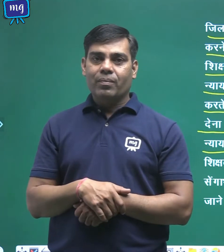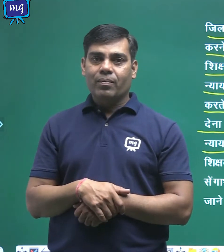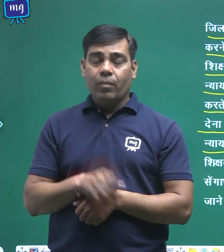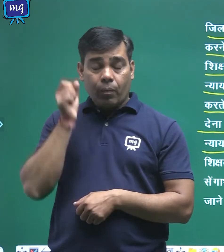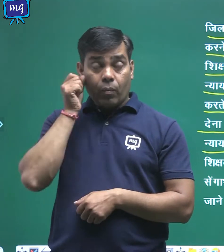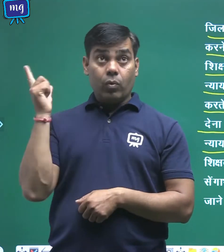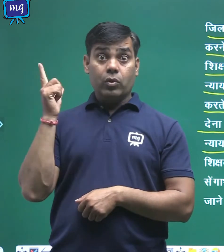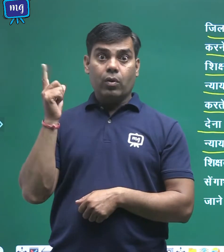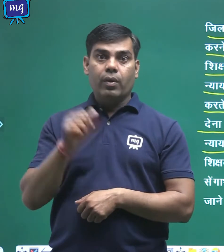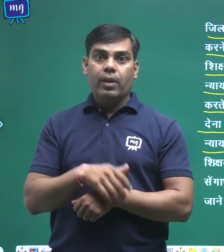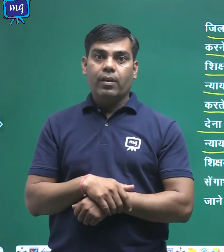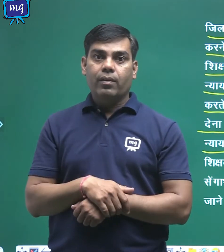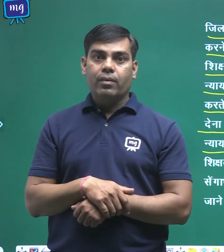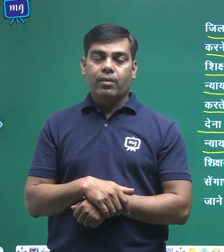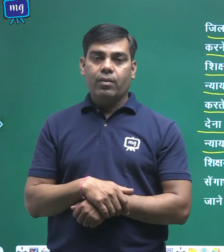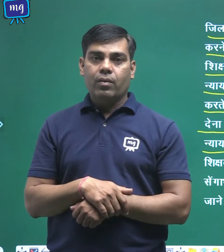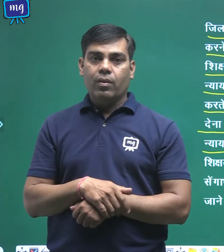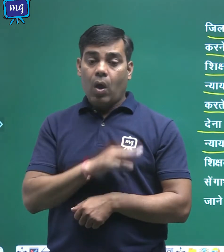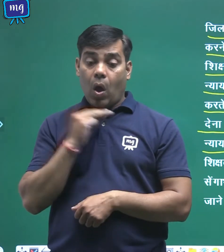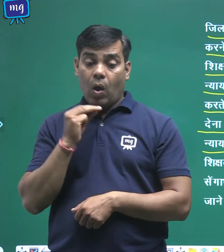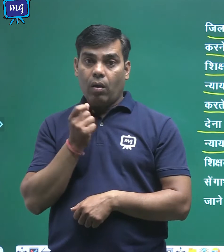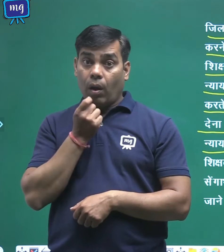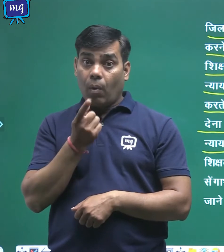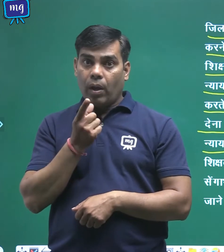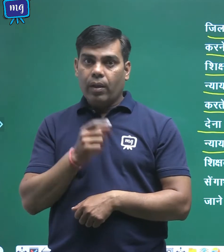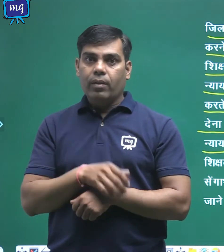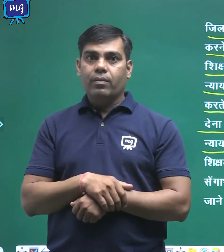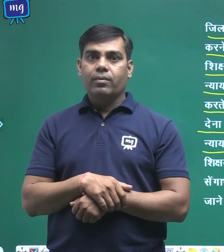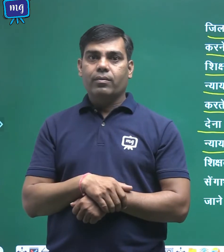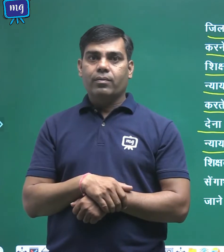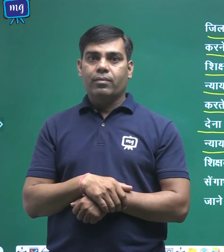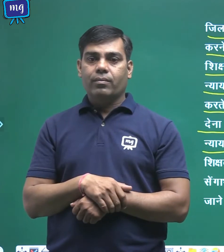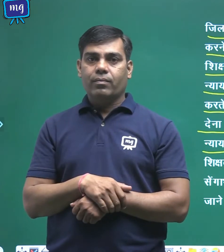गुस्सा हो गए और बोले,